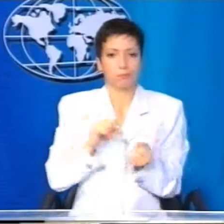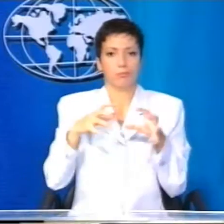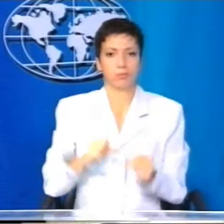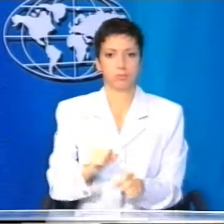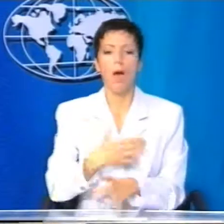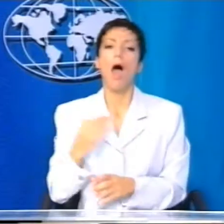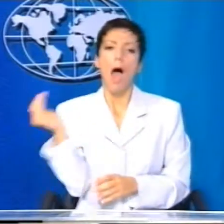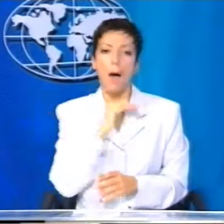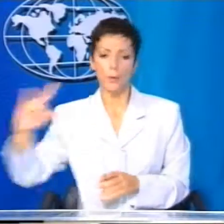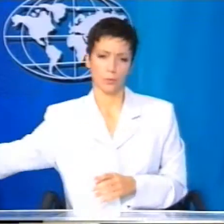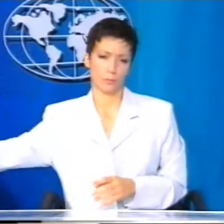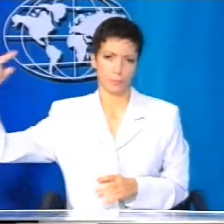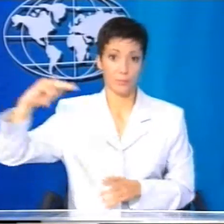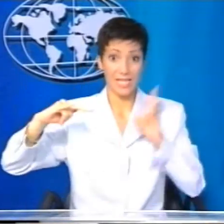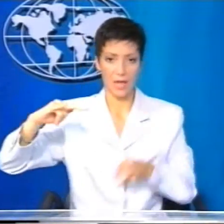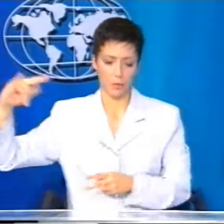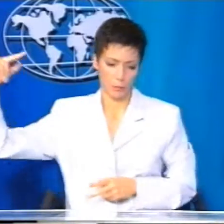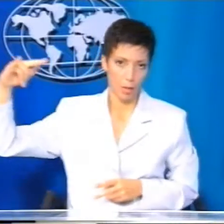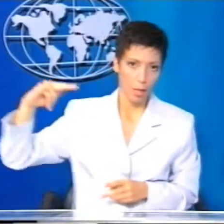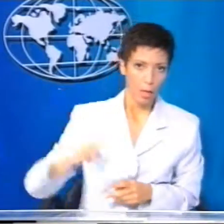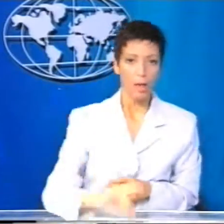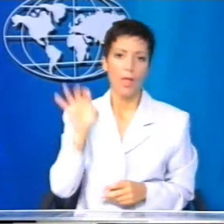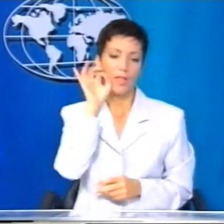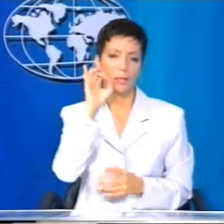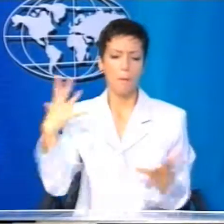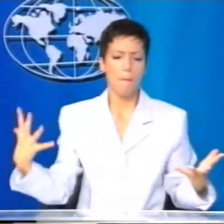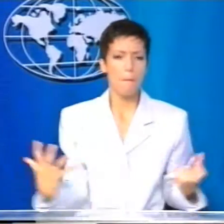το προσγειώσει με κομμένη την ανάσα στο αεροδρόμιο της Θεσσαλονίκης.